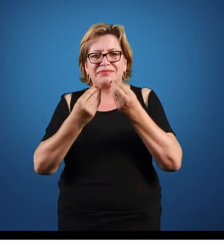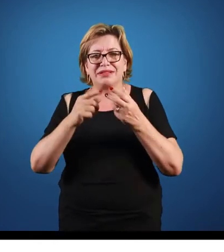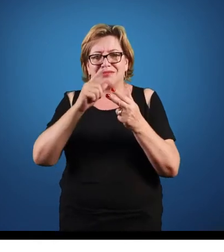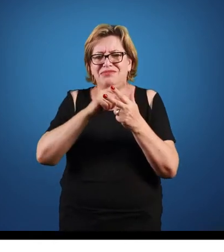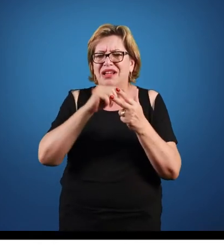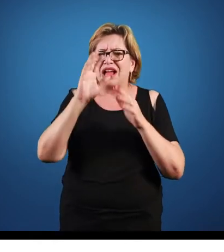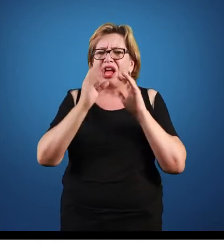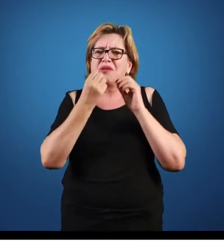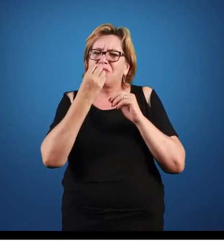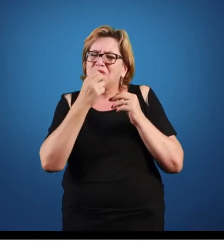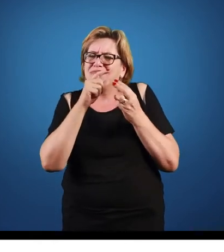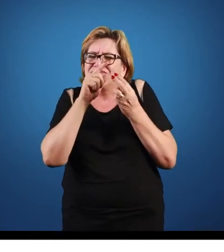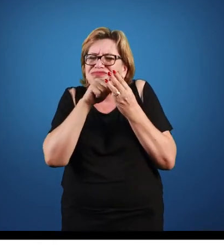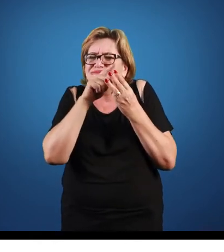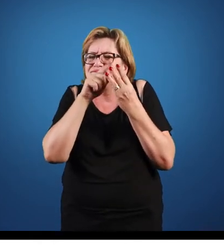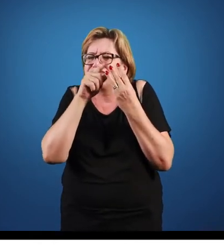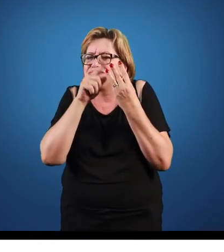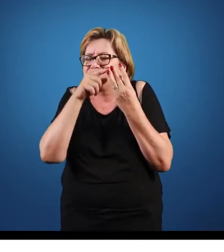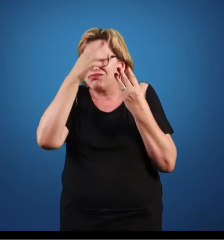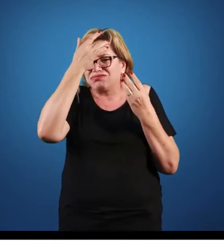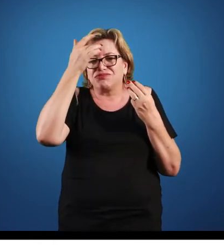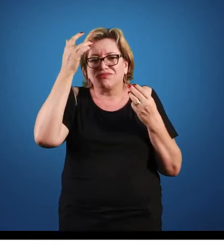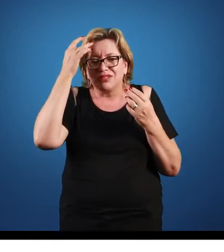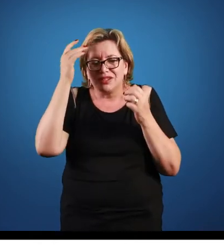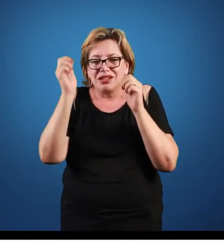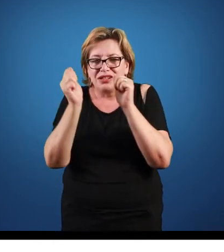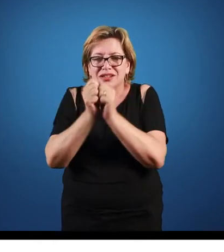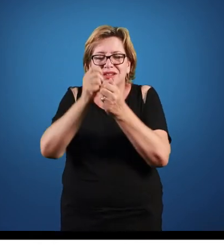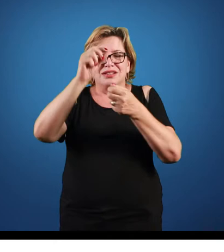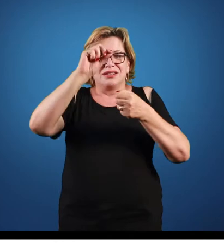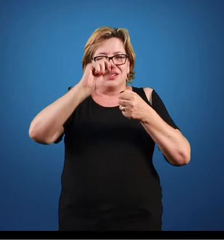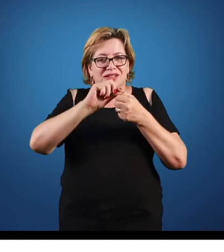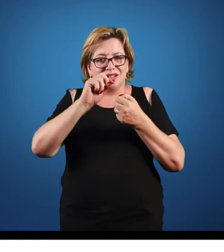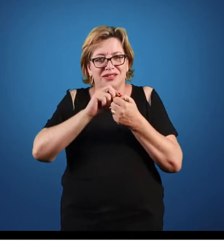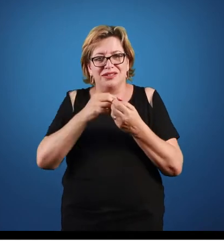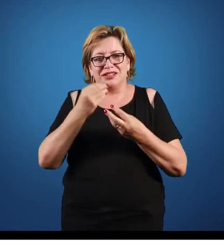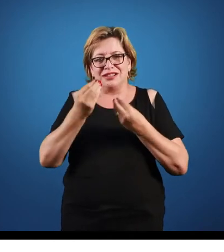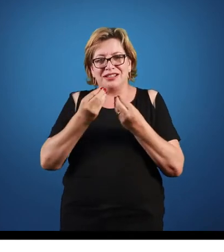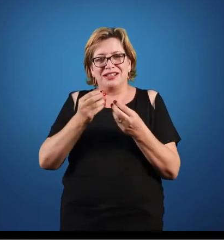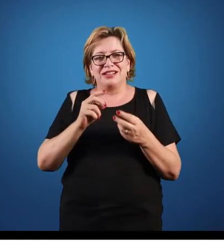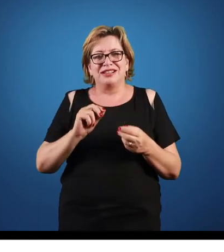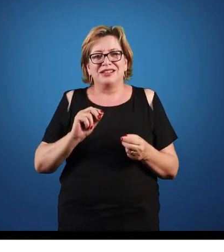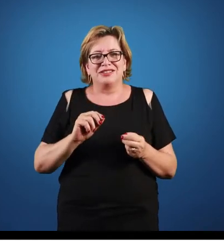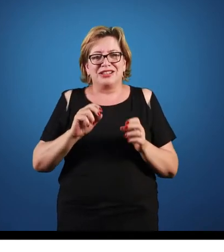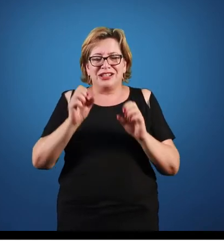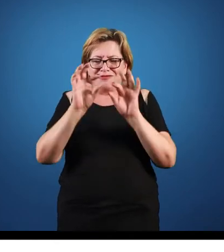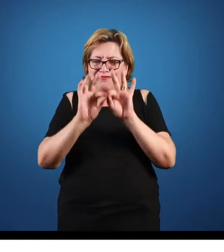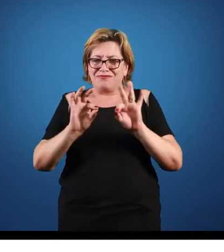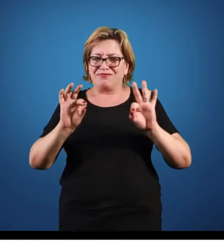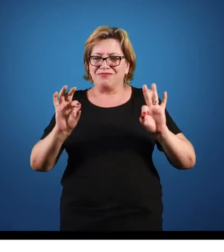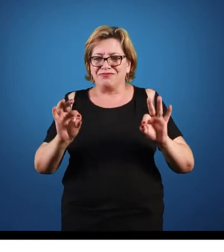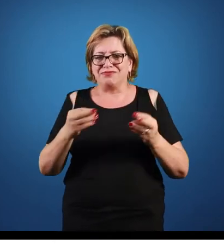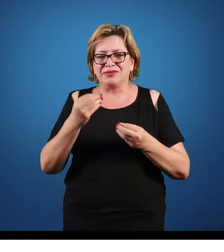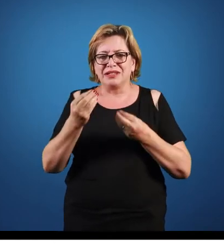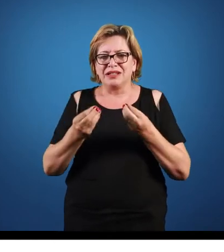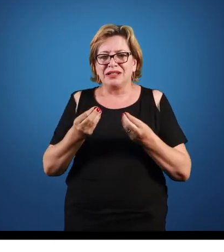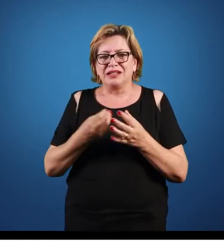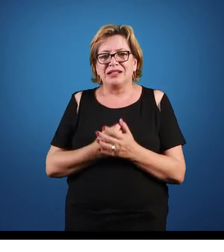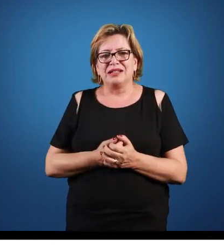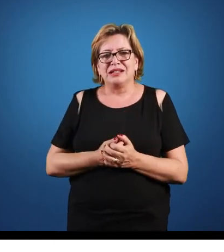foto então no mínimo três pessoas para poderem atuar dentro de um stop motion no monte um simples é uma coisa bem